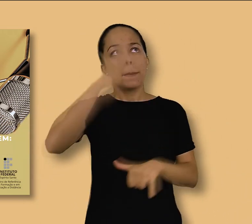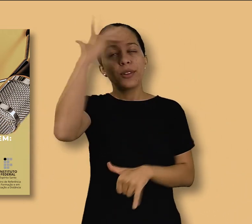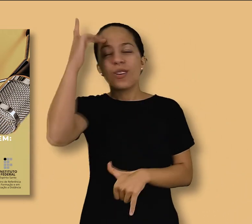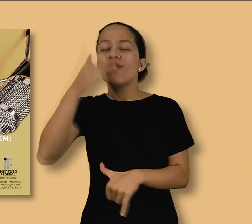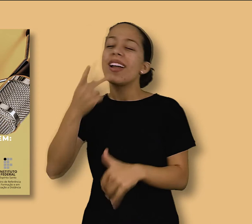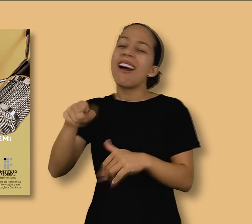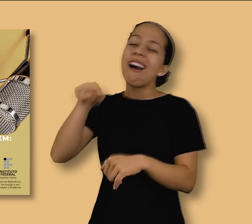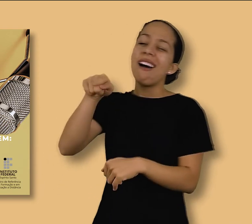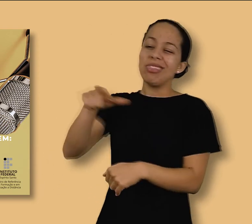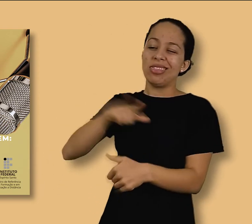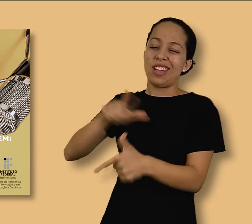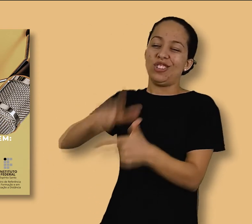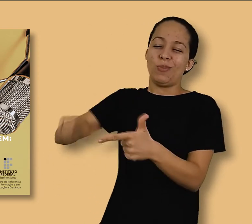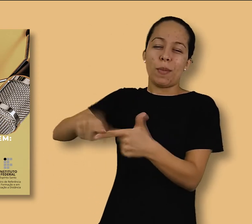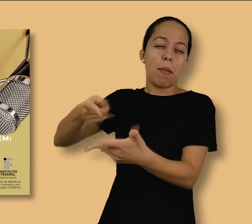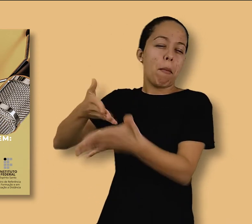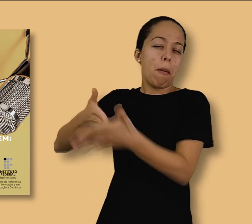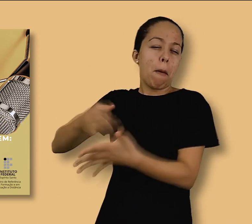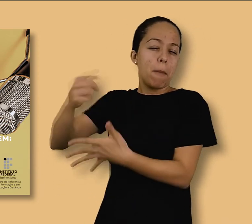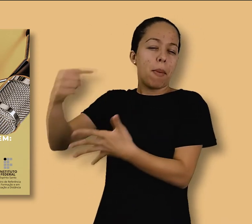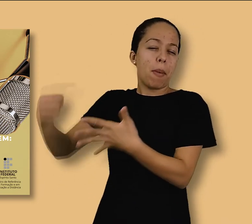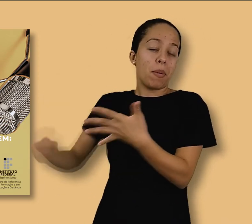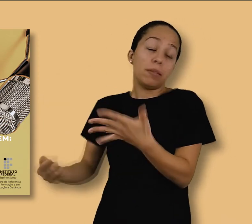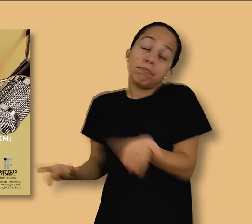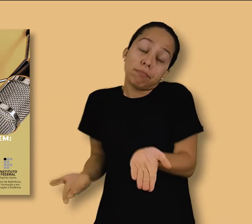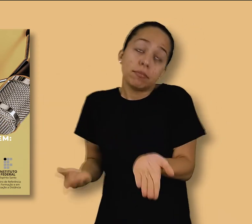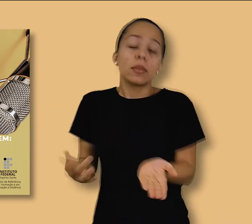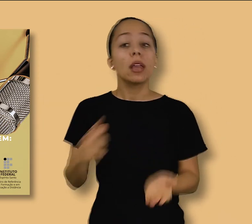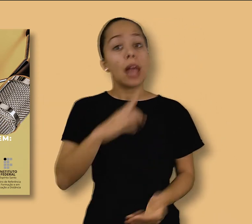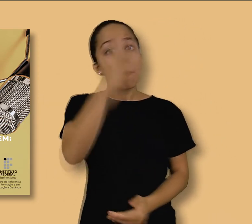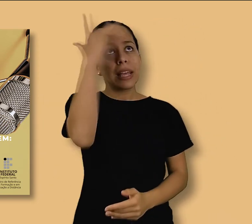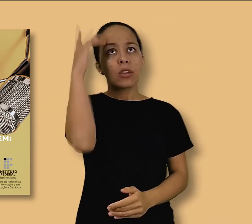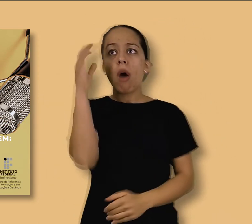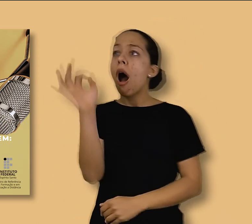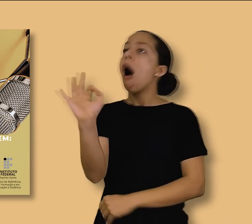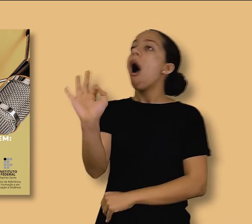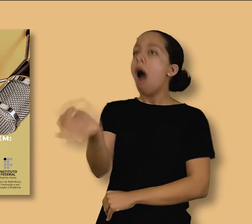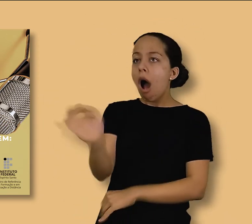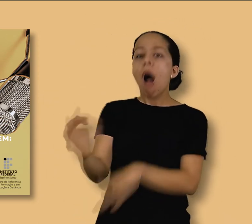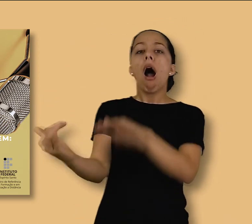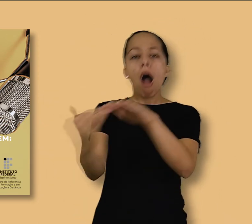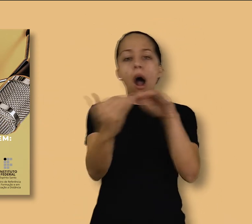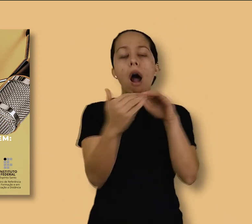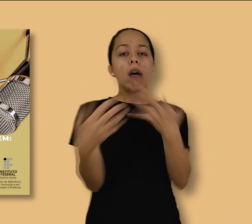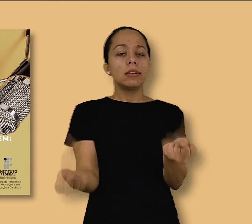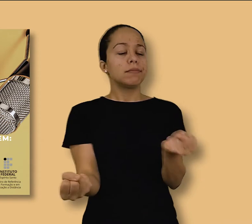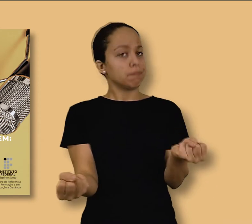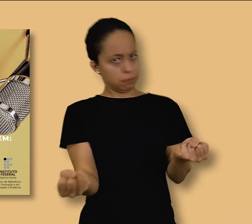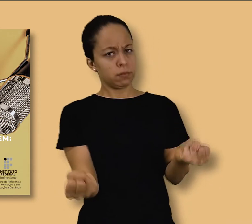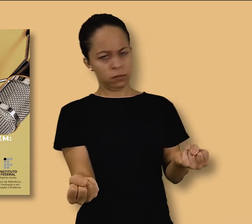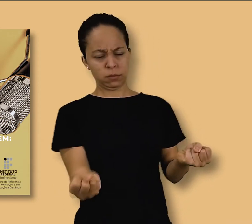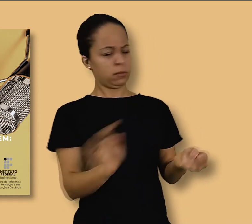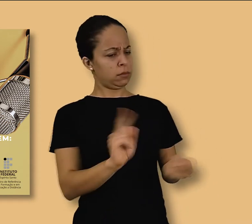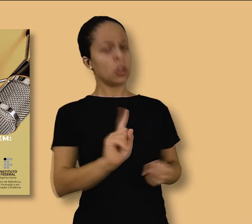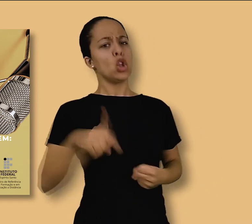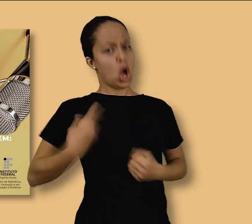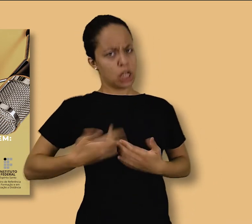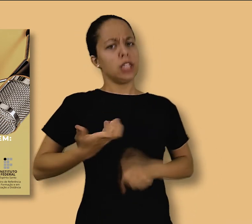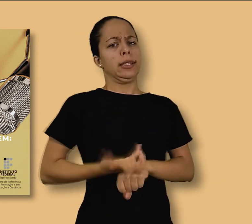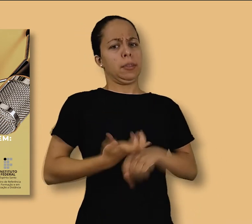aceito só um amplamente aceitas e nós vamos durante toda essa disciplina discutir cada uma dessas explicações